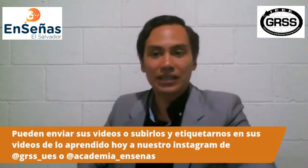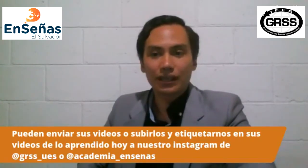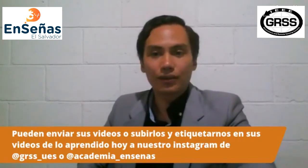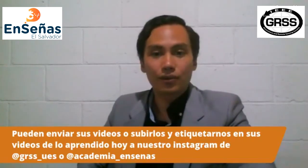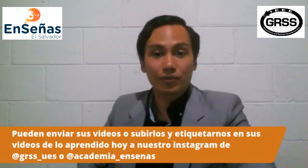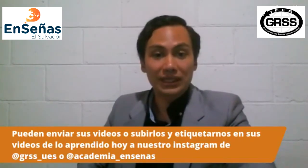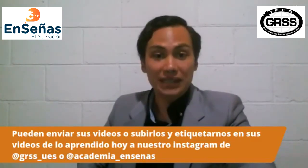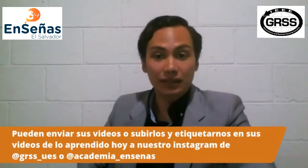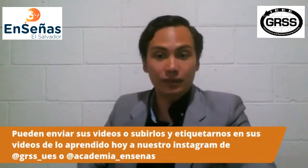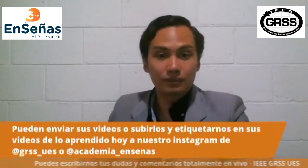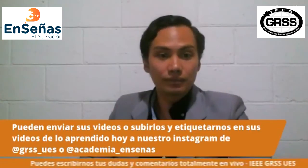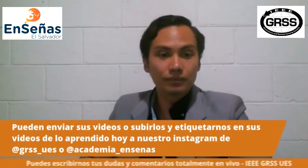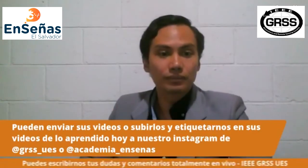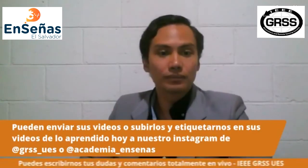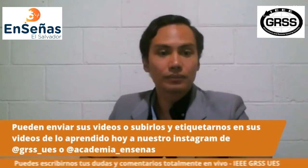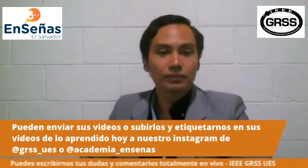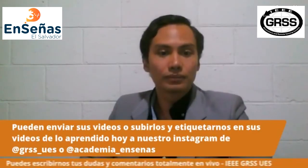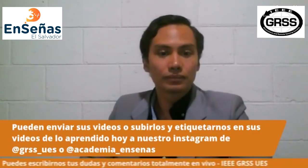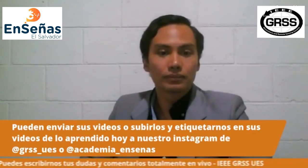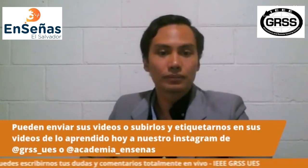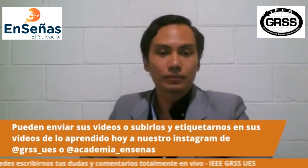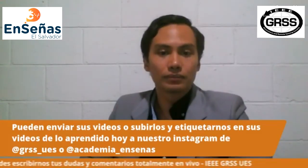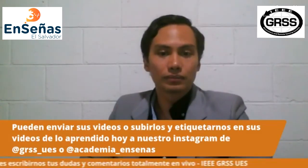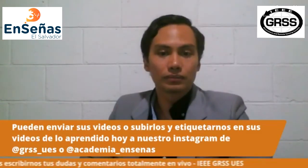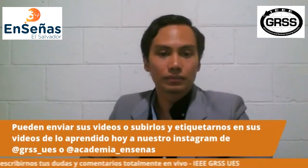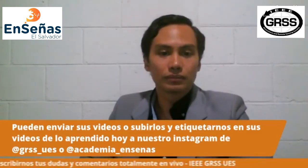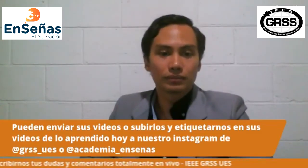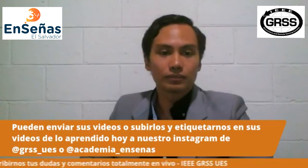hemos estado conversando.